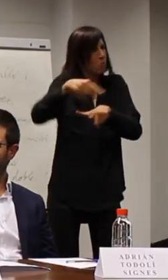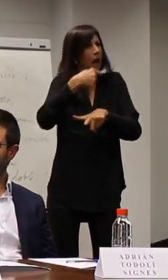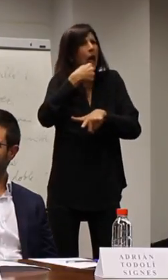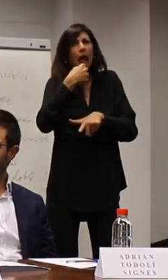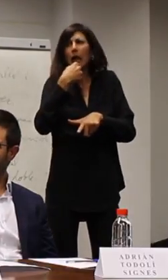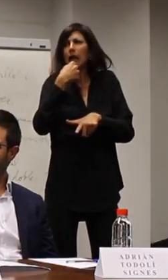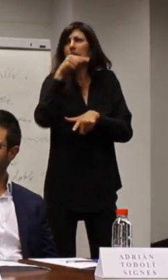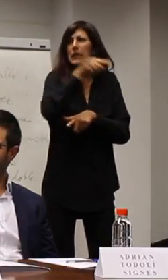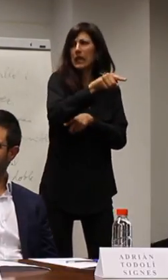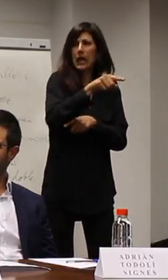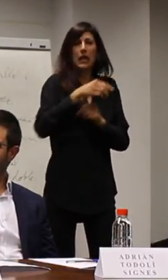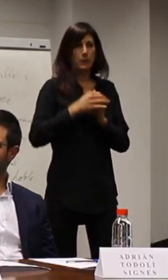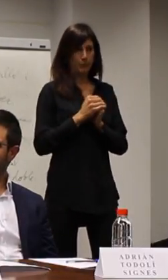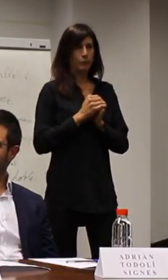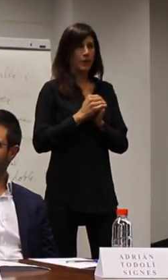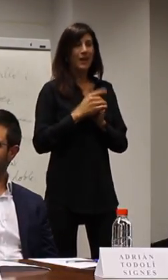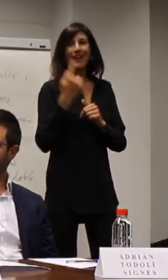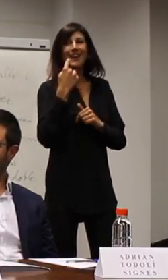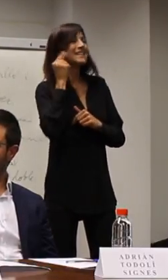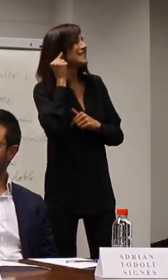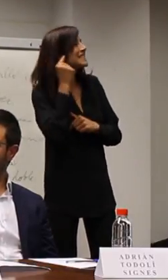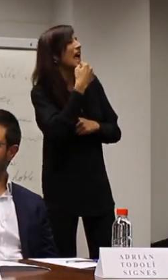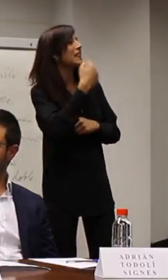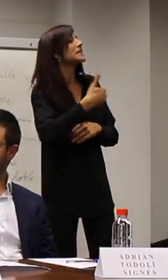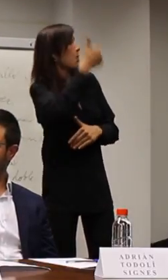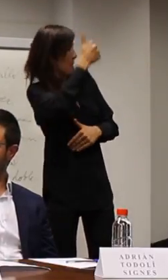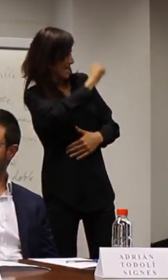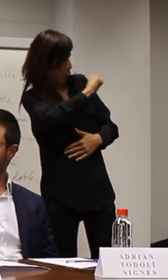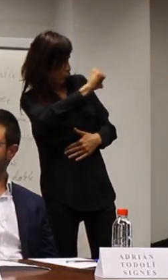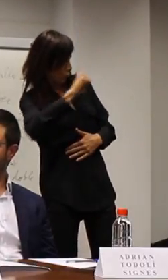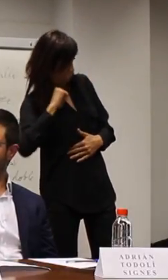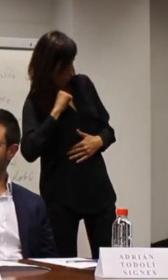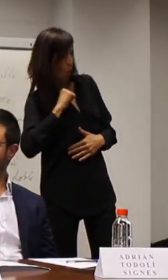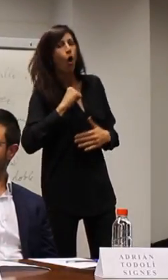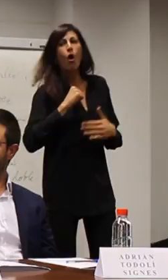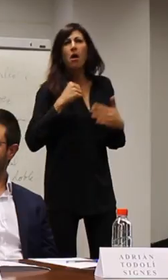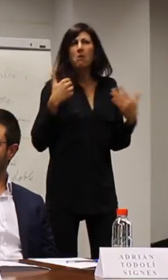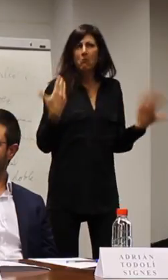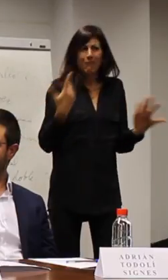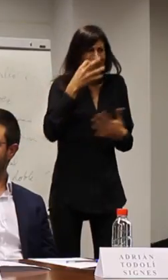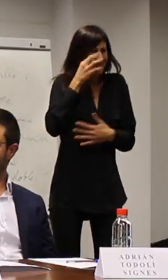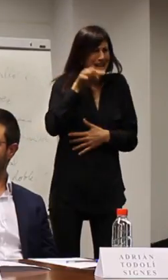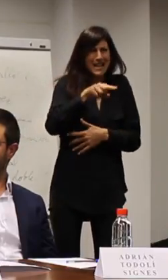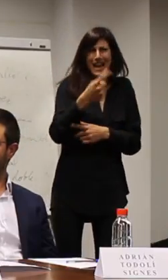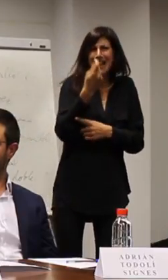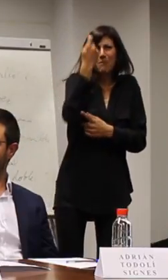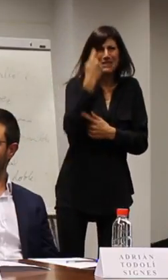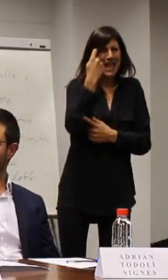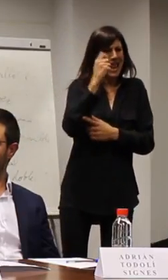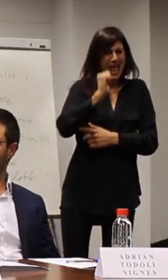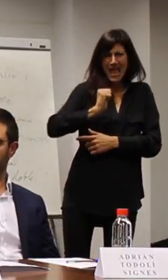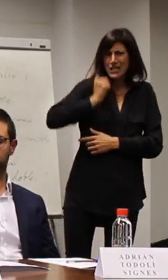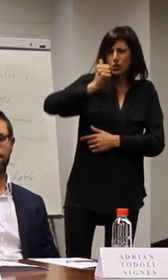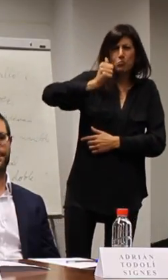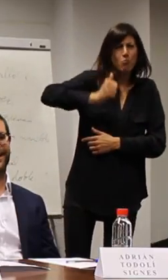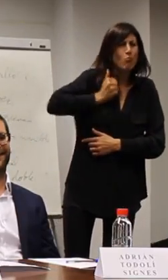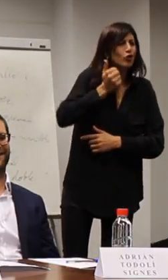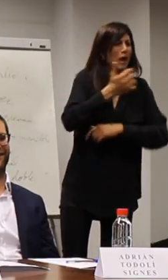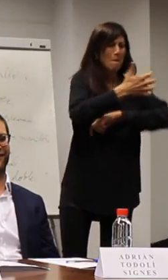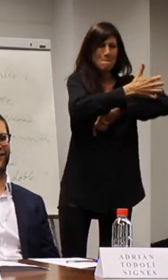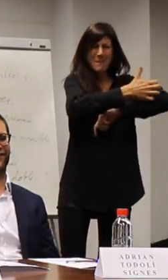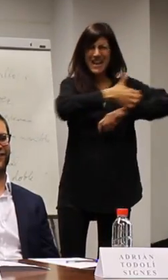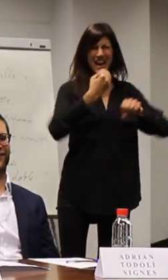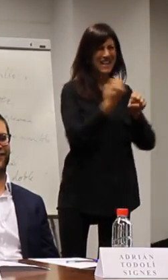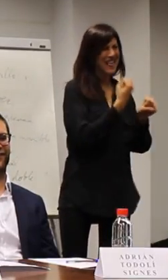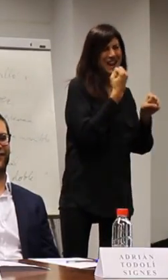¿no? Es más autónomo. Un autónomo sin autonomía, donde pone el capital, le explotan clarísimamente, precariedad, flexibilidad total a disposición